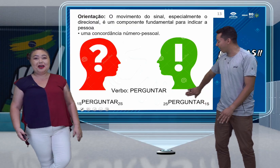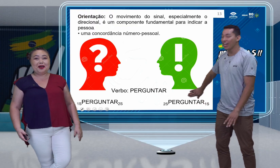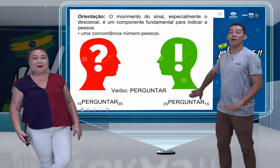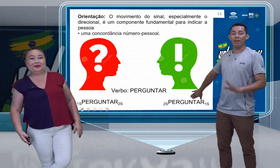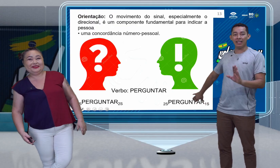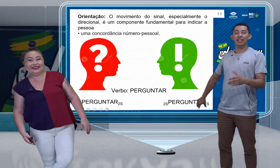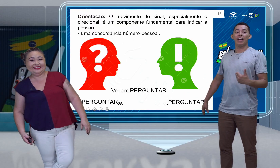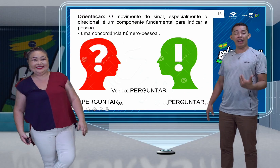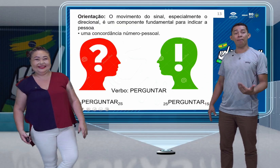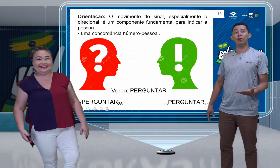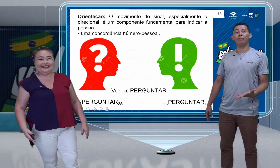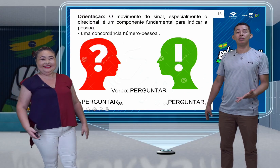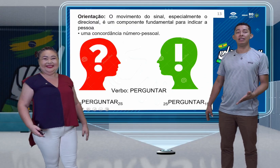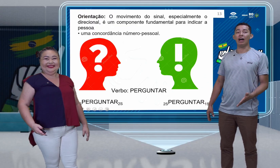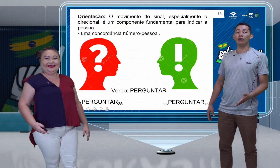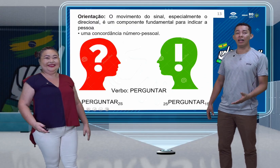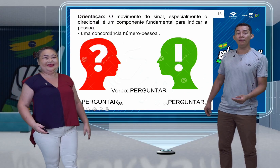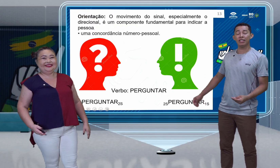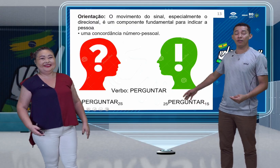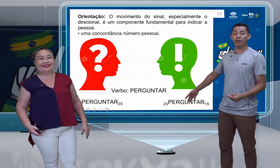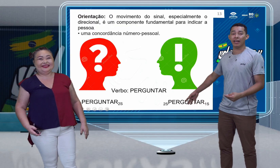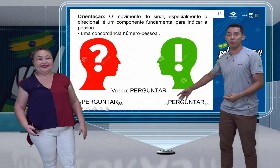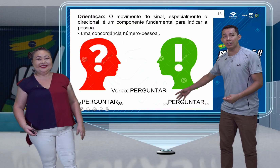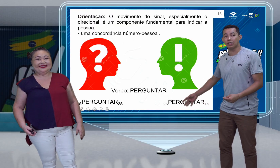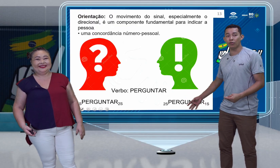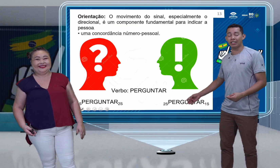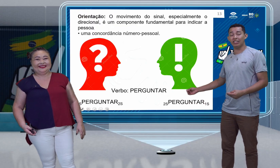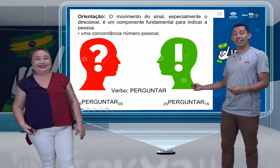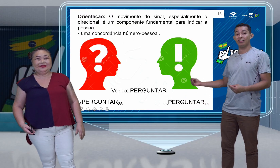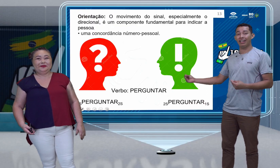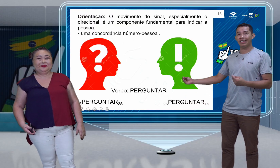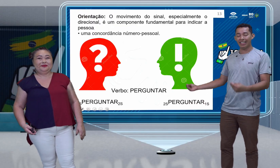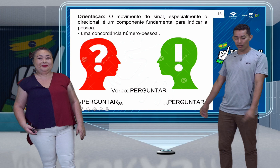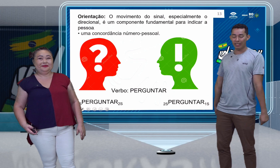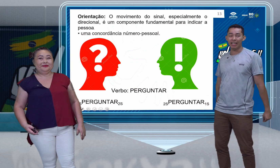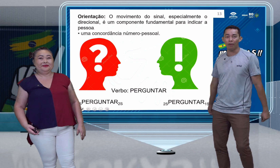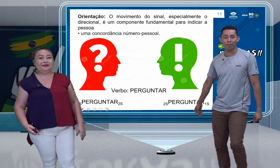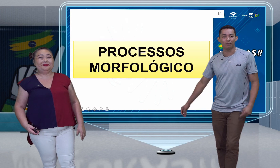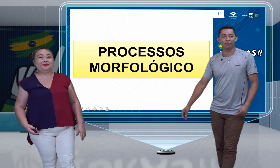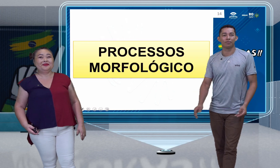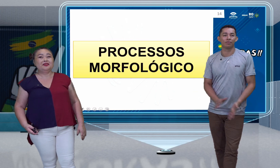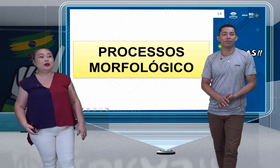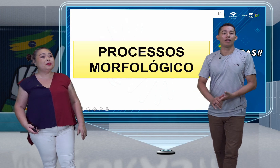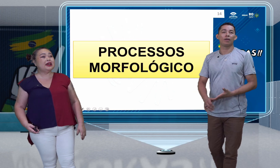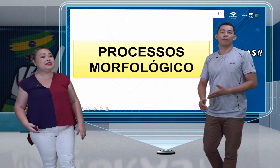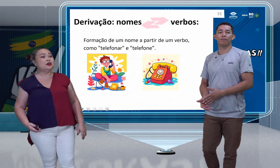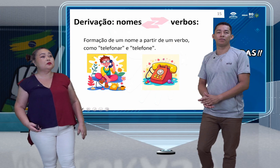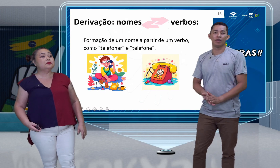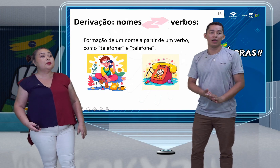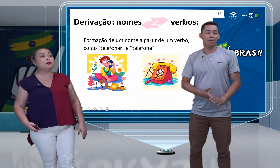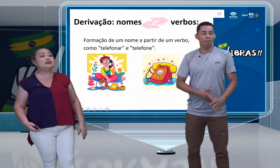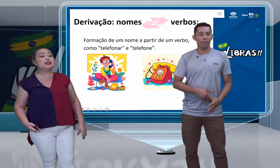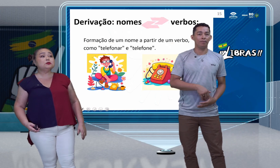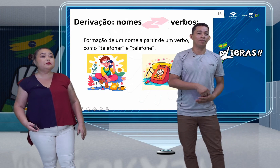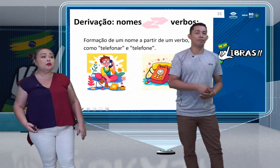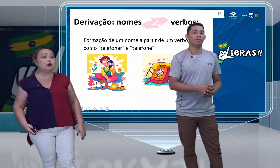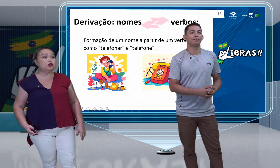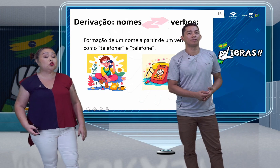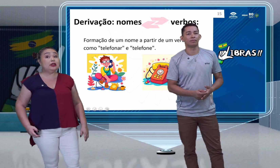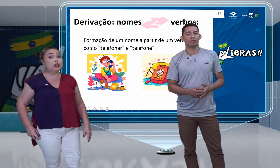aqui. Mas é proposital, tá? Significa as pessoas, a direcionalidade do sinal. Vamos lá, então. Processo morfológico. Olha aí, já